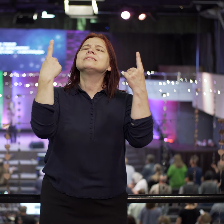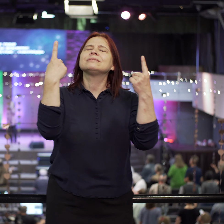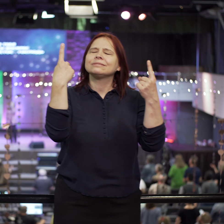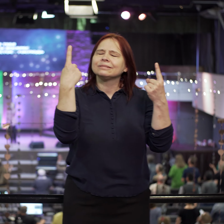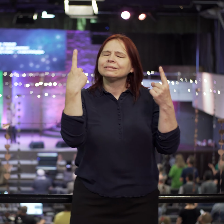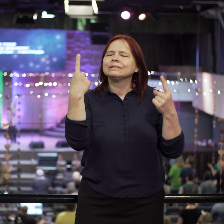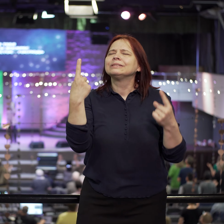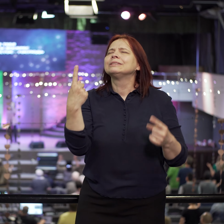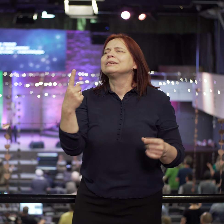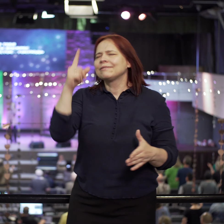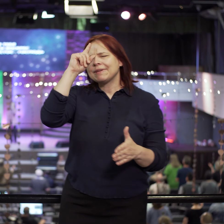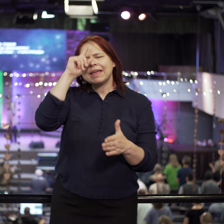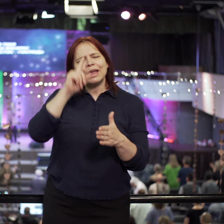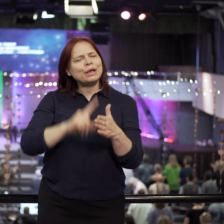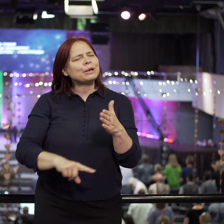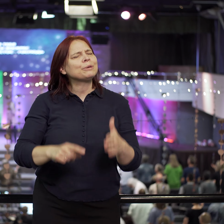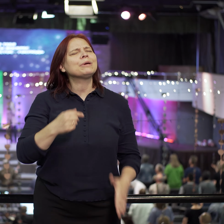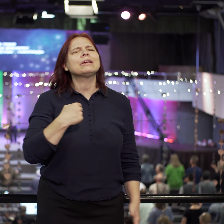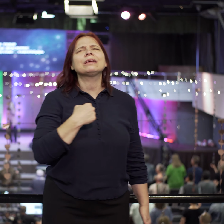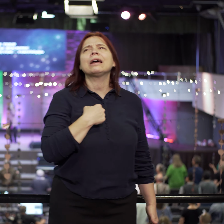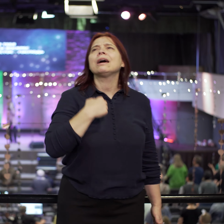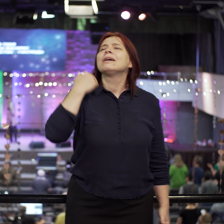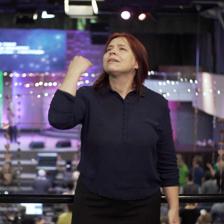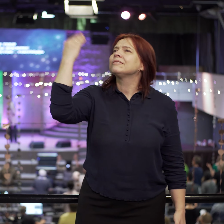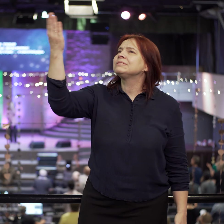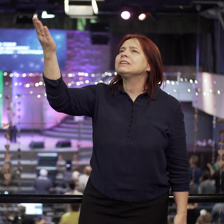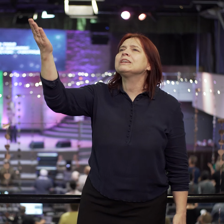воскрес. О, верю я,